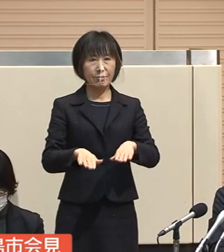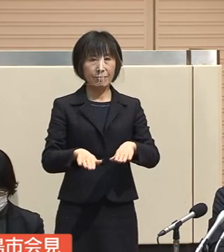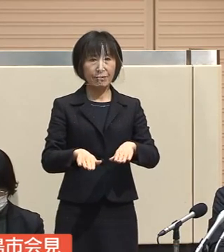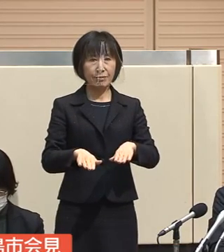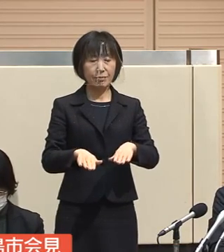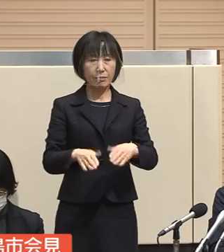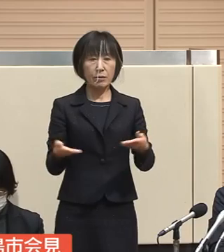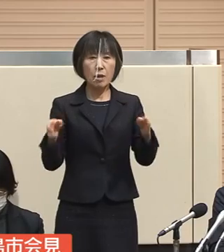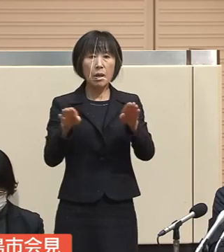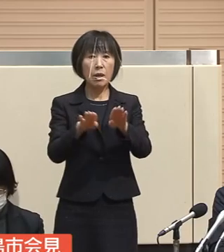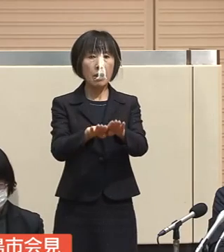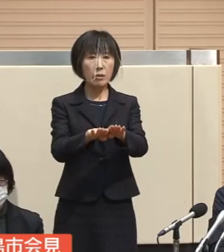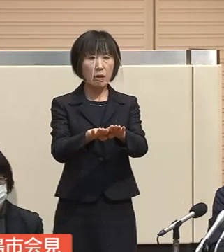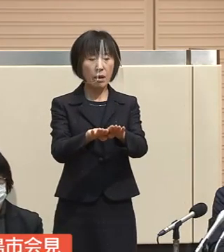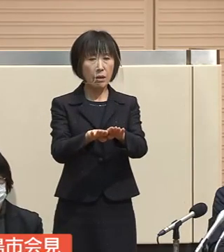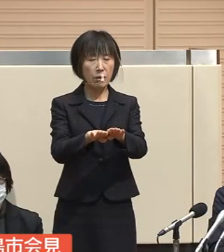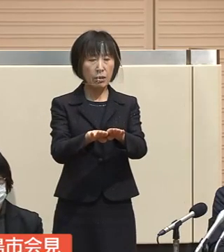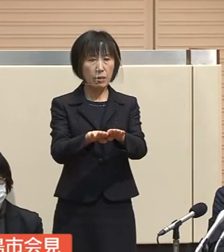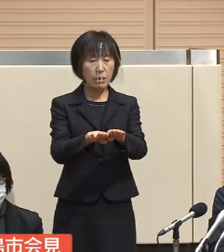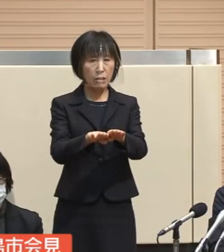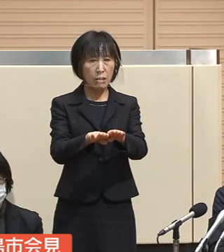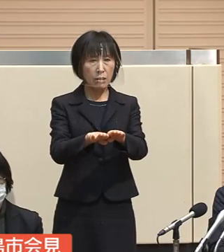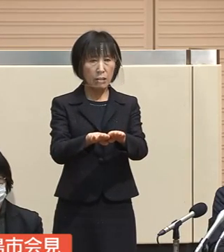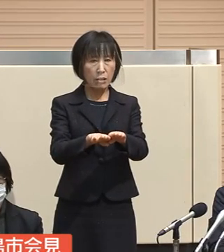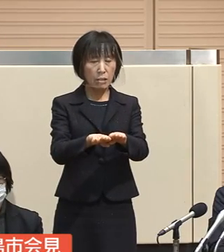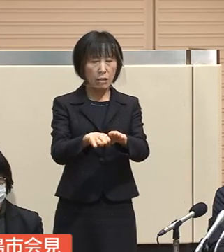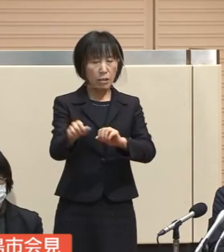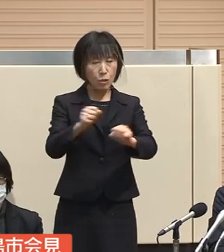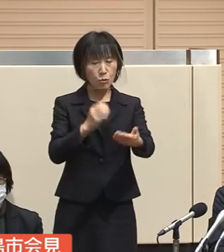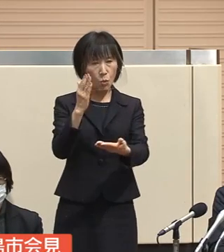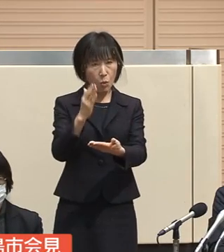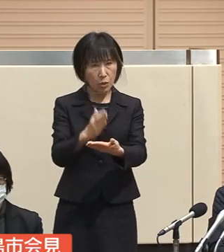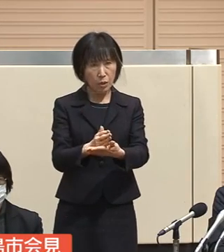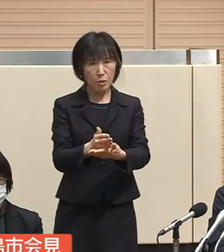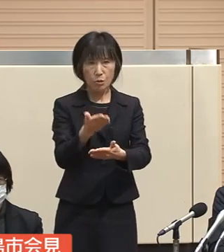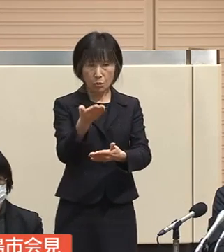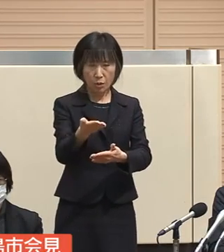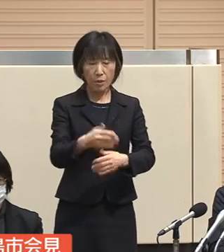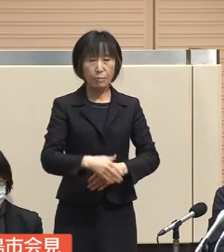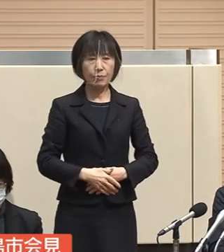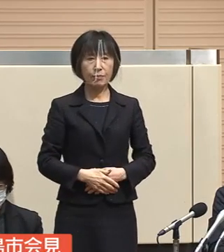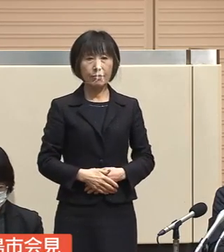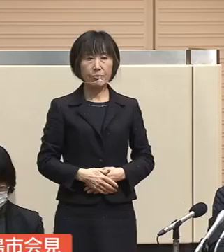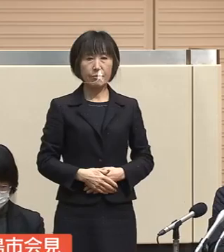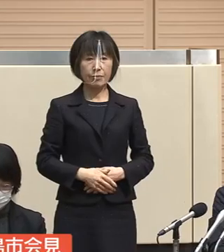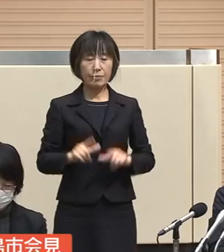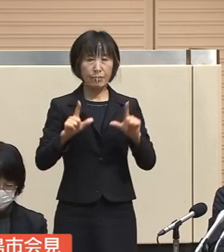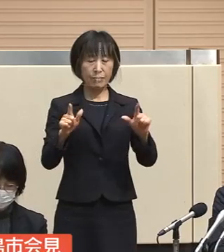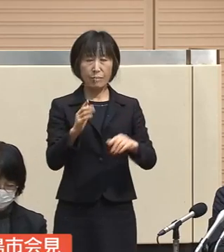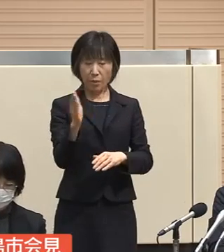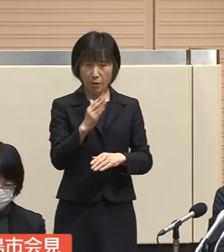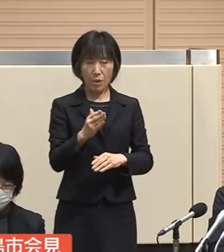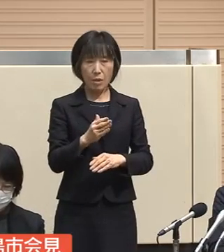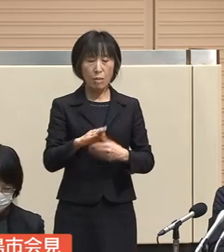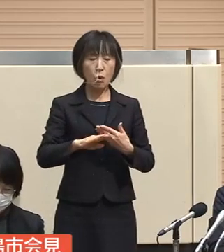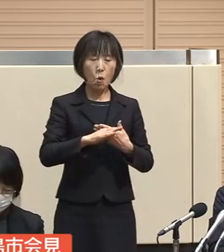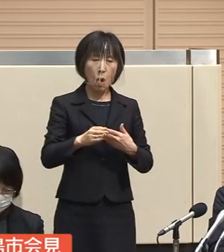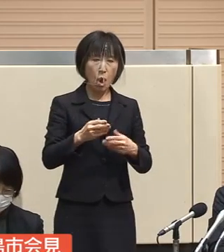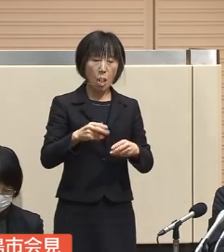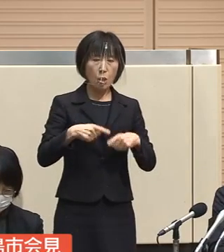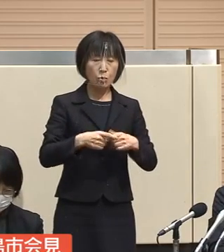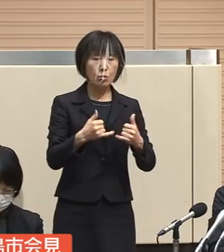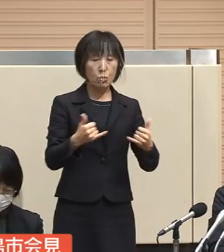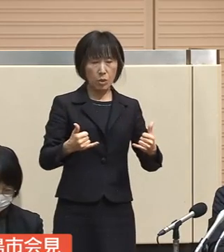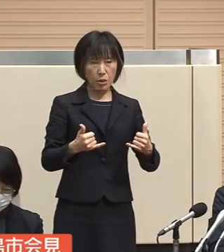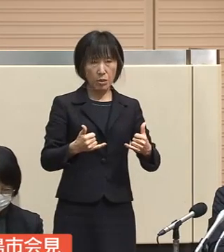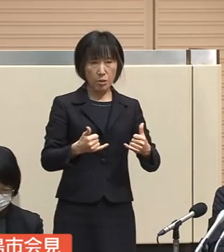閉鎖というか、一時営業といいますか、活動停止しているという状況にな っています。いえ、実際ですね、まだ入所者で陰性の